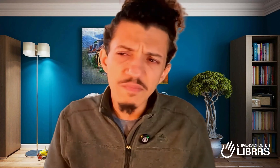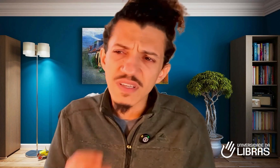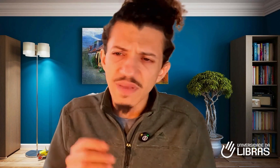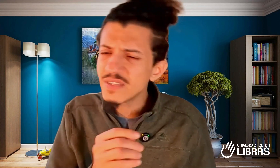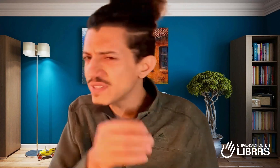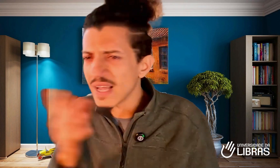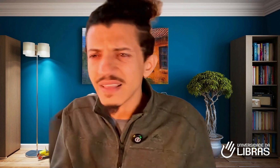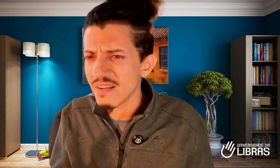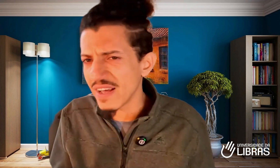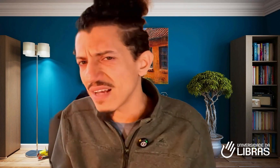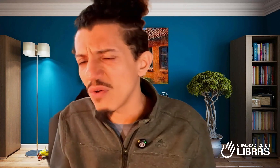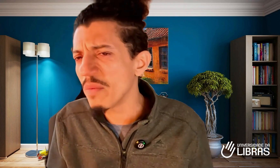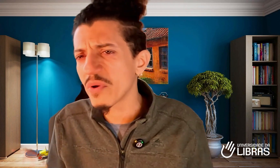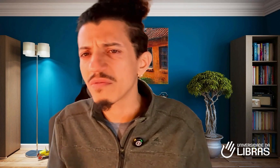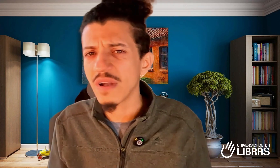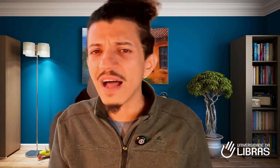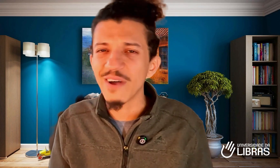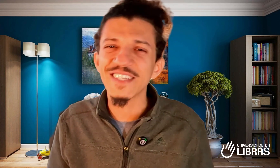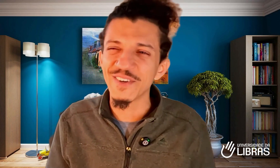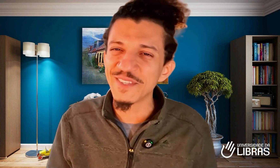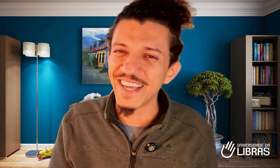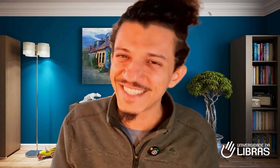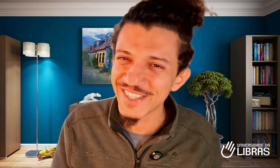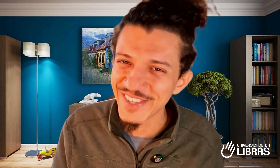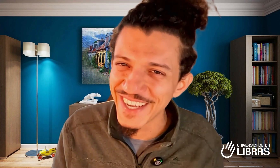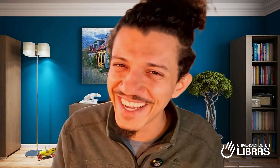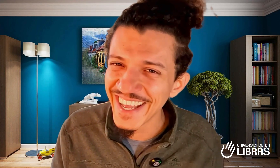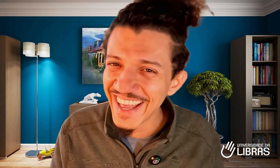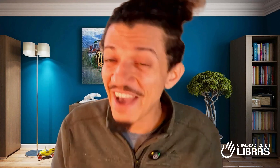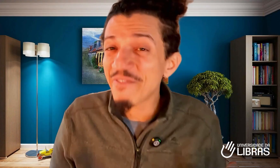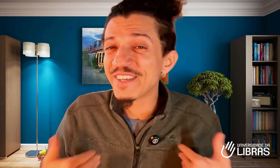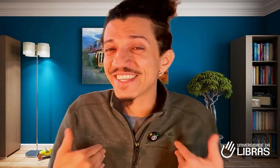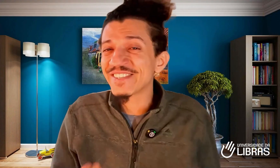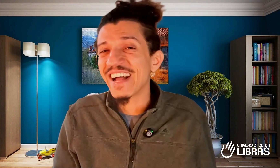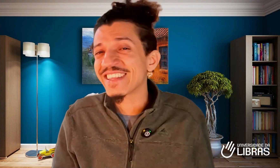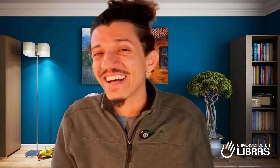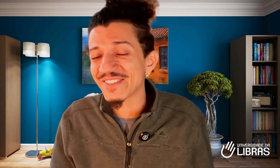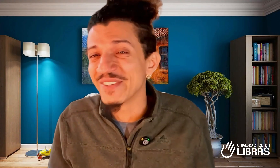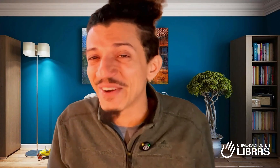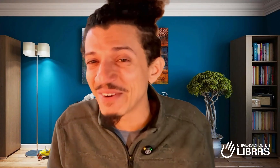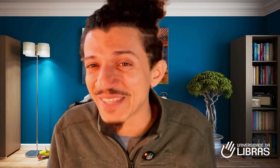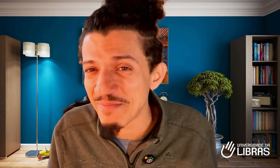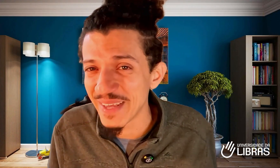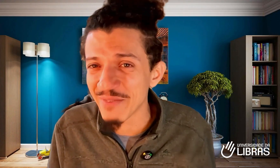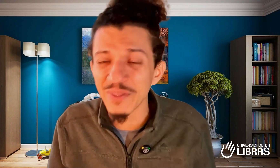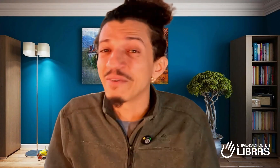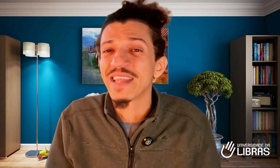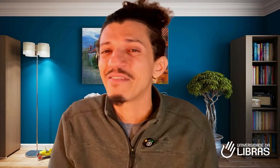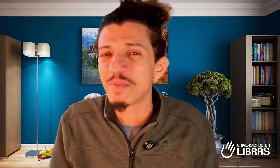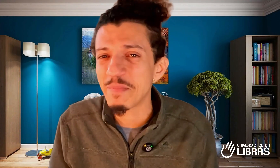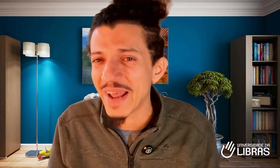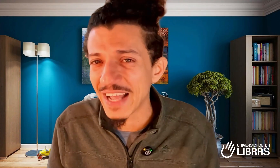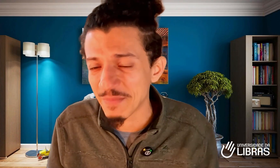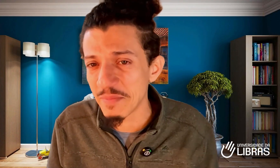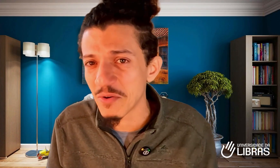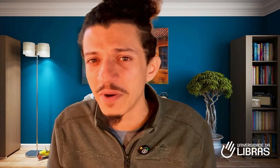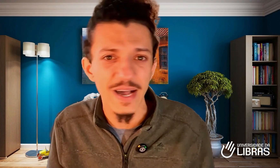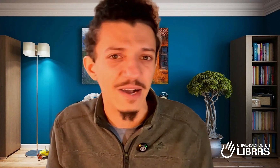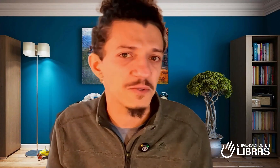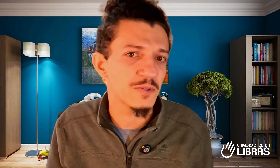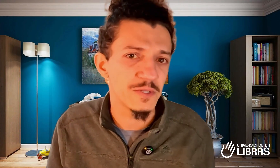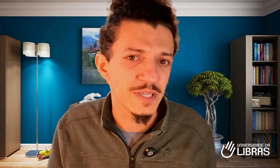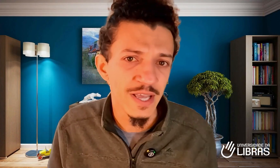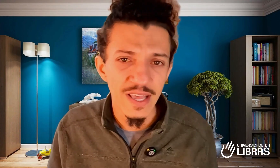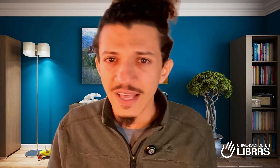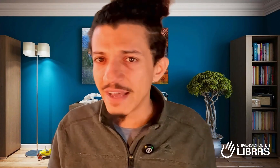que simplesmente você atravessa a rua para o outro lado, acho que eu não sei disso. Eu fiz isso lá atrás, quando eu não sabia, quando eu não estava preparado para me comunicar